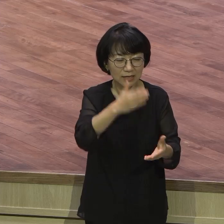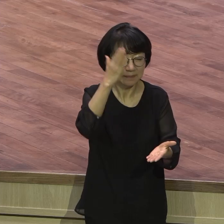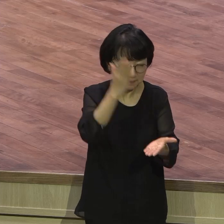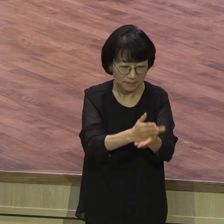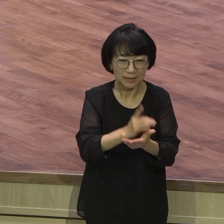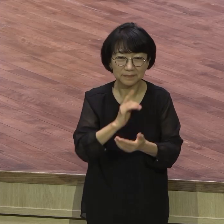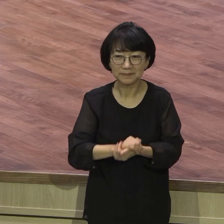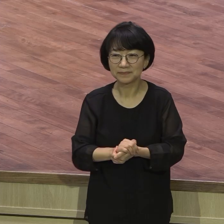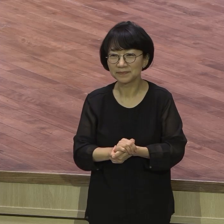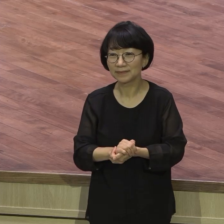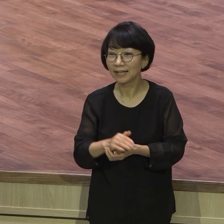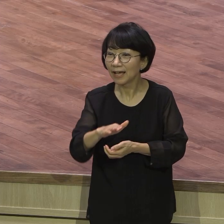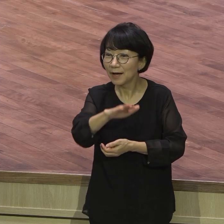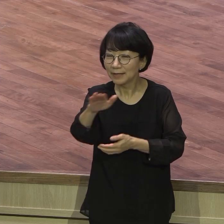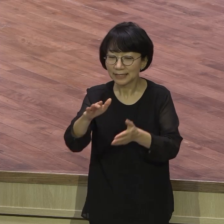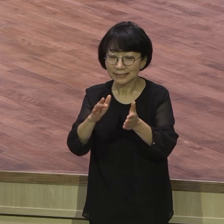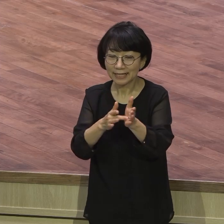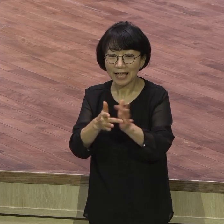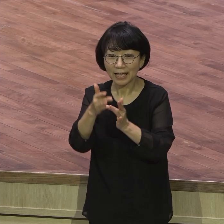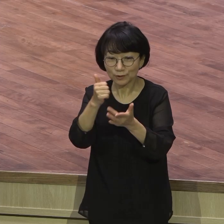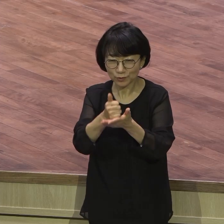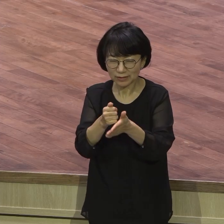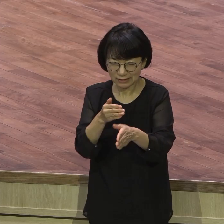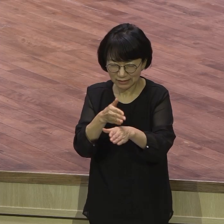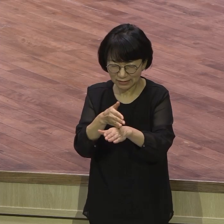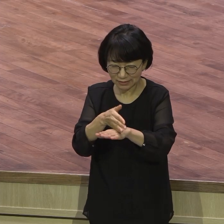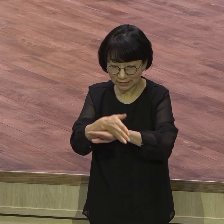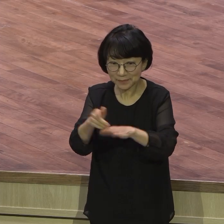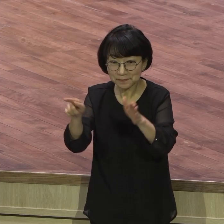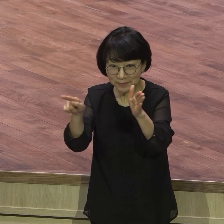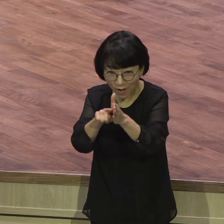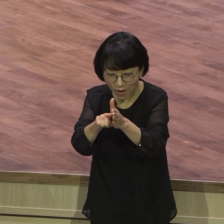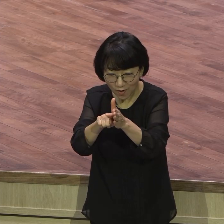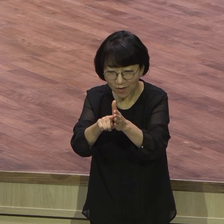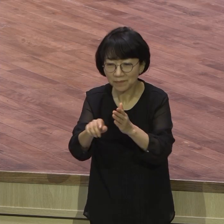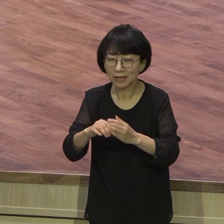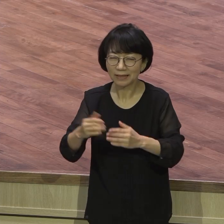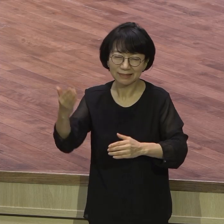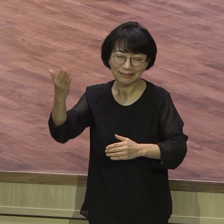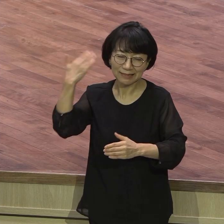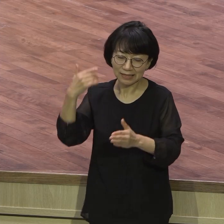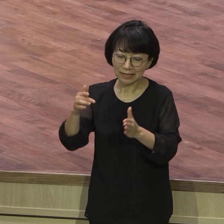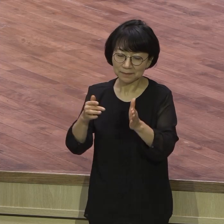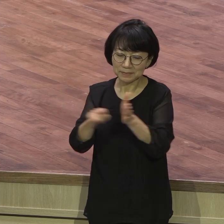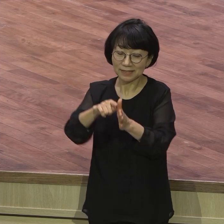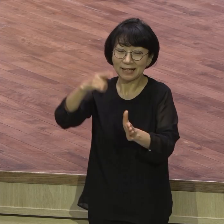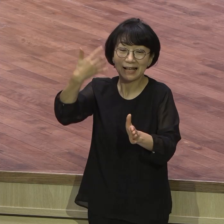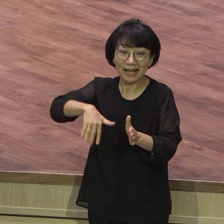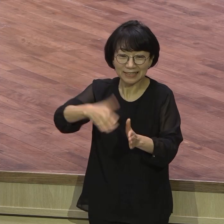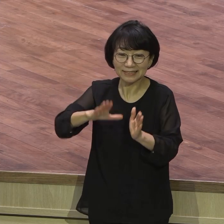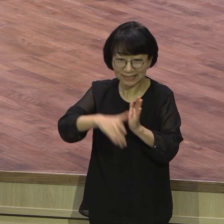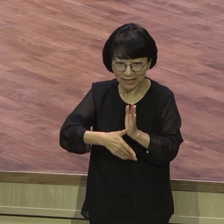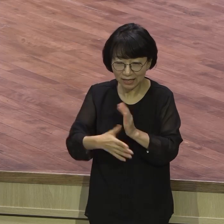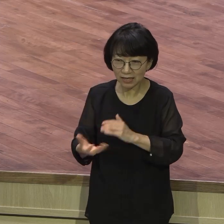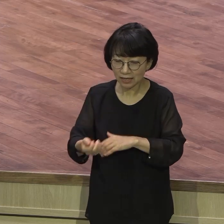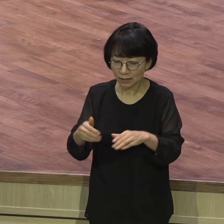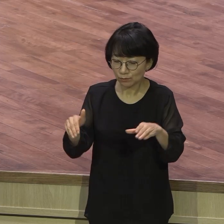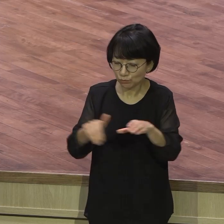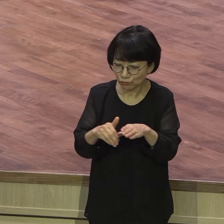예수를 늦게 믿은 분들은요 그 자기도 모르게 불신자 상태에 있을 때 가졌던 각인됐던 체질 석관 문화 그거요